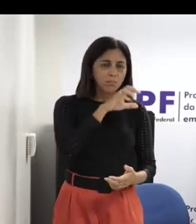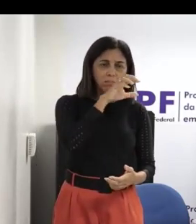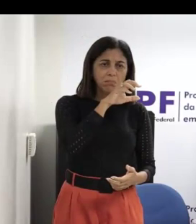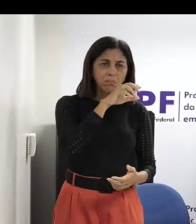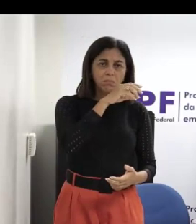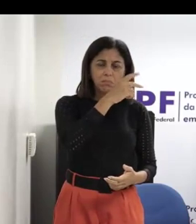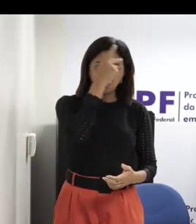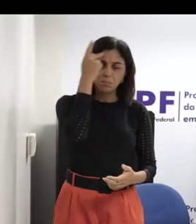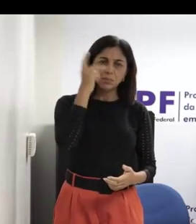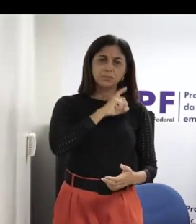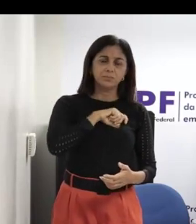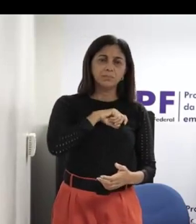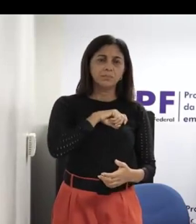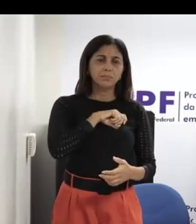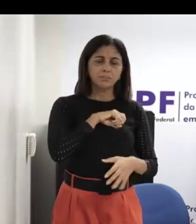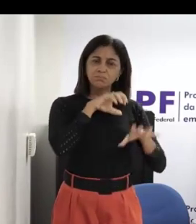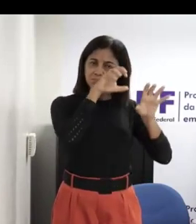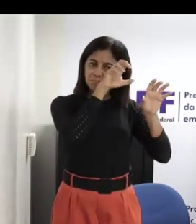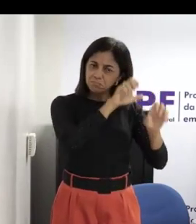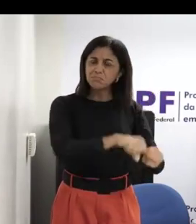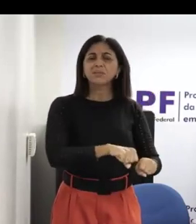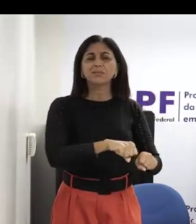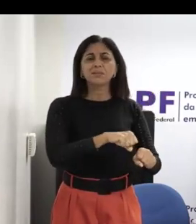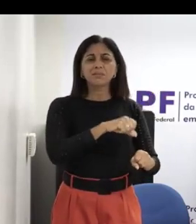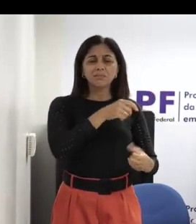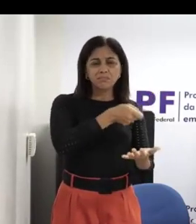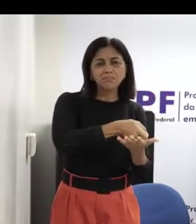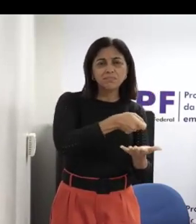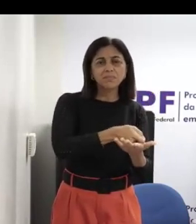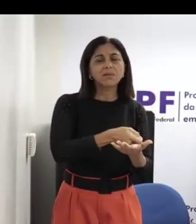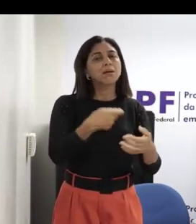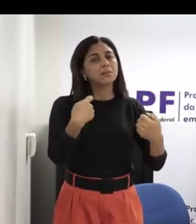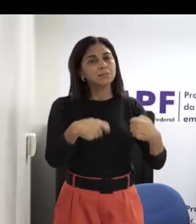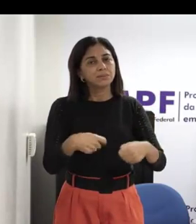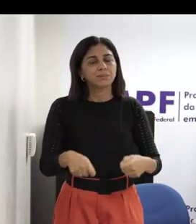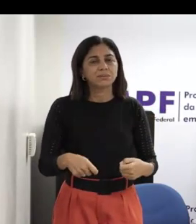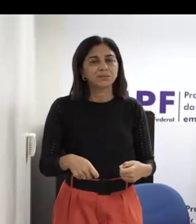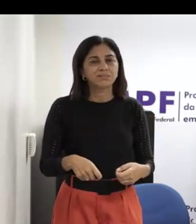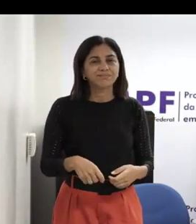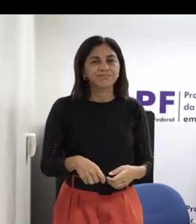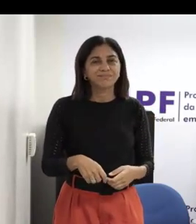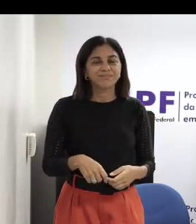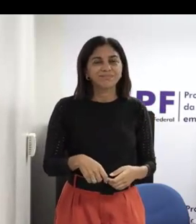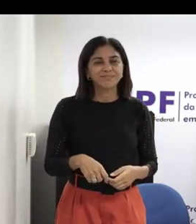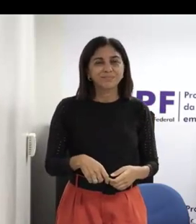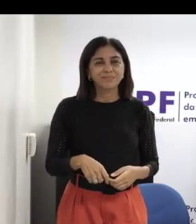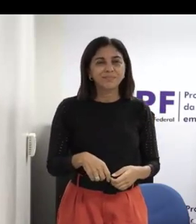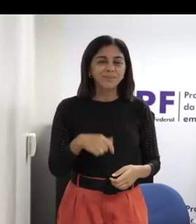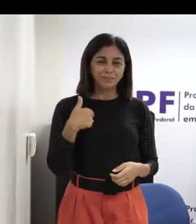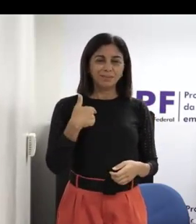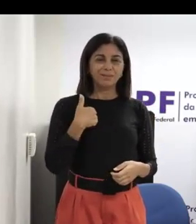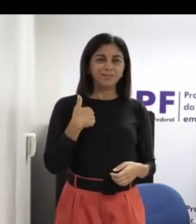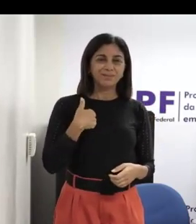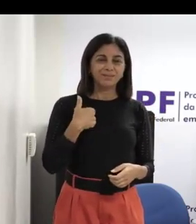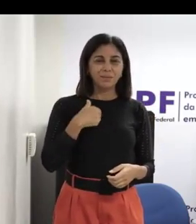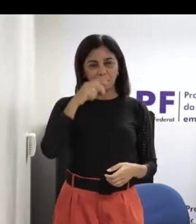deixem de agir que ajudem a gente porque dói na gente quando quando o caso chega na gente depois de tantas vítimas quando a